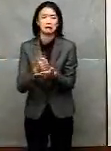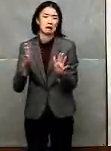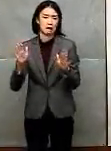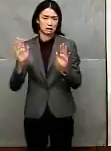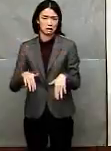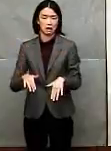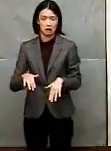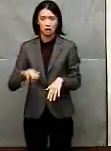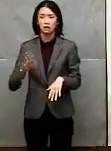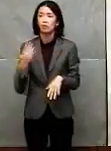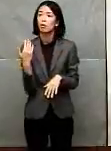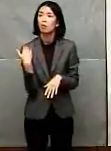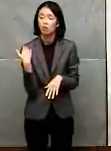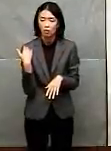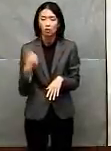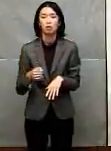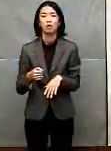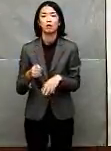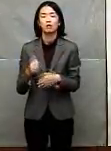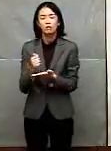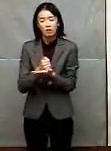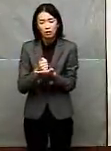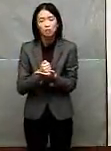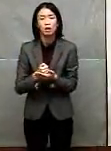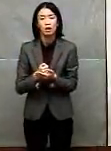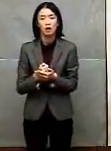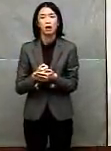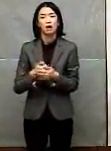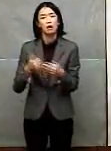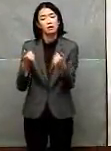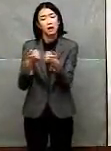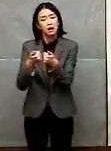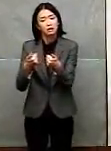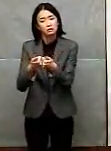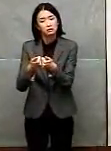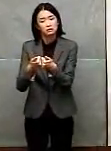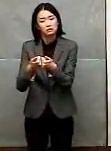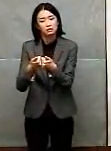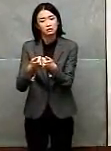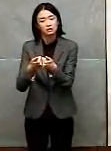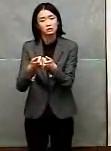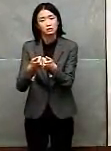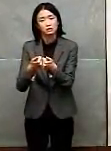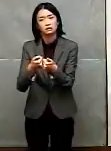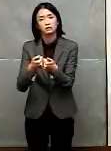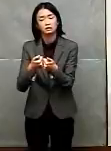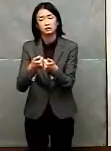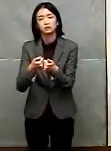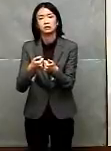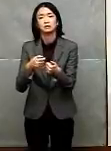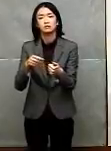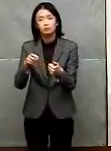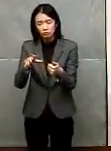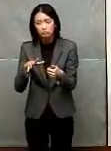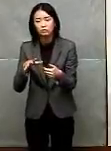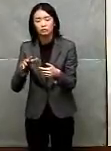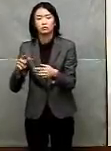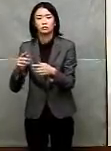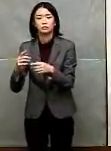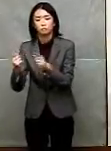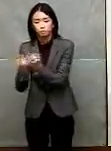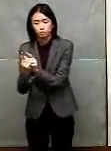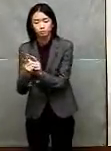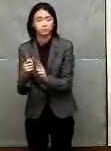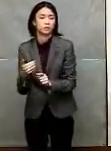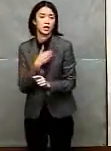るということが、ちょうどよかったのかもしれませんけれども、お会いするということ